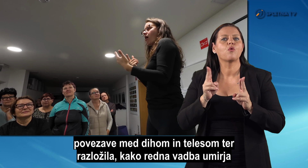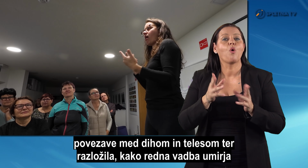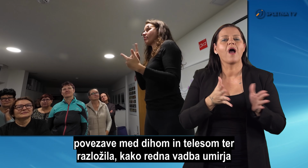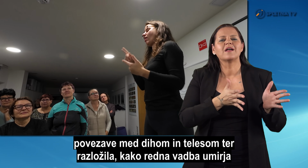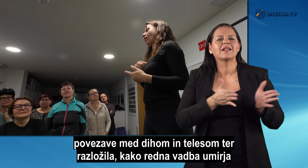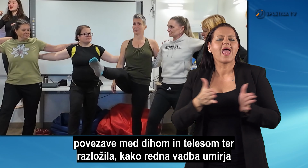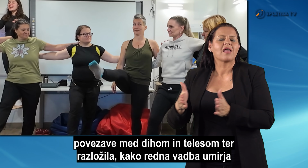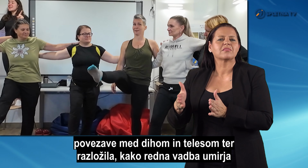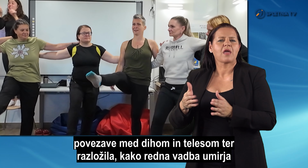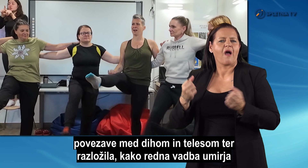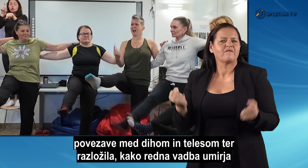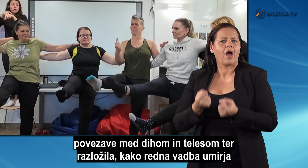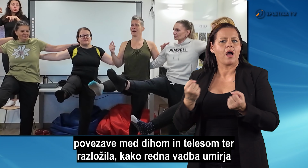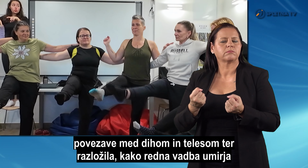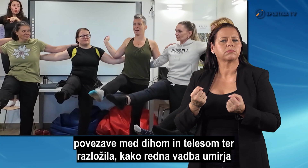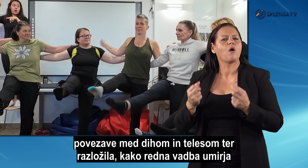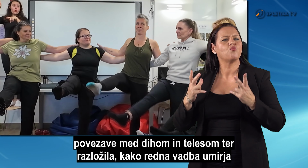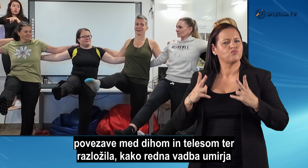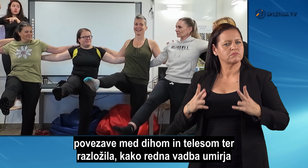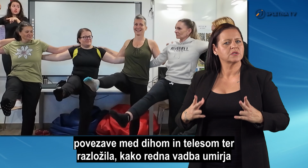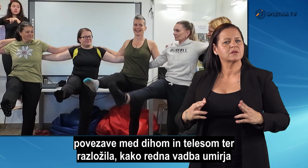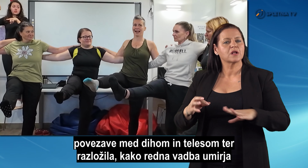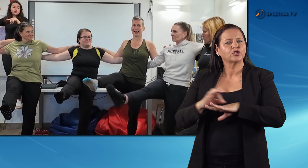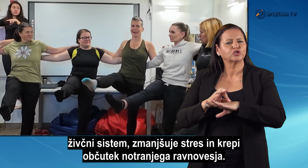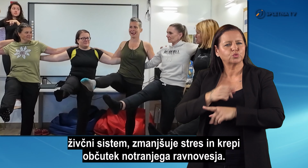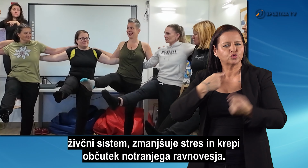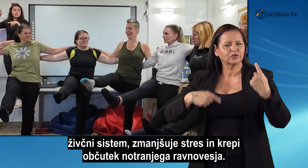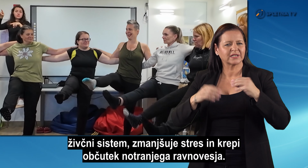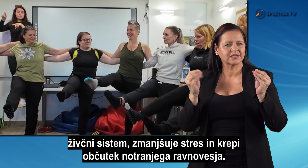sistem, zmanjšuje stres in krepi občutek notranjega ravnovesja.